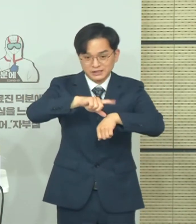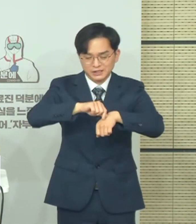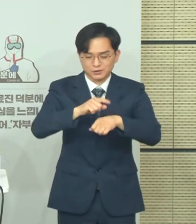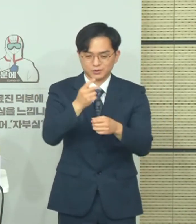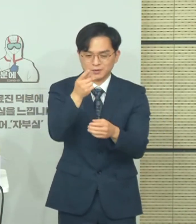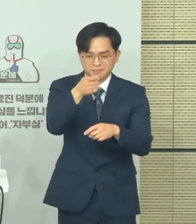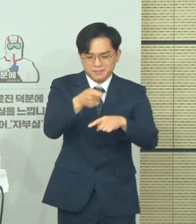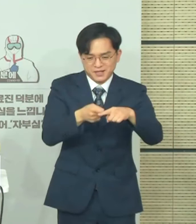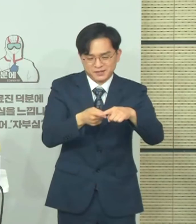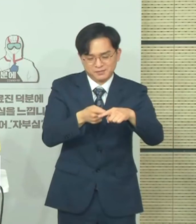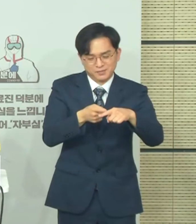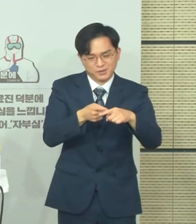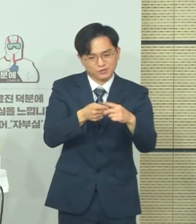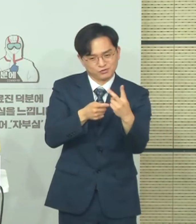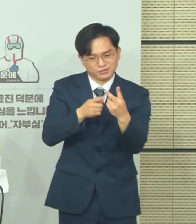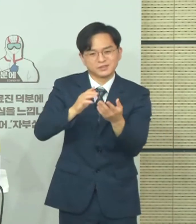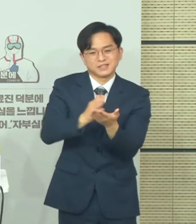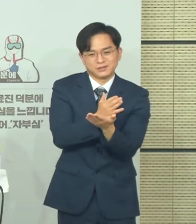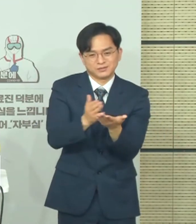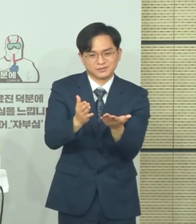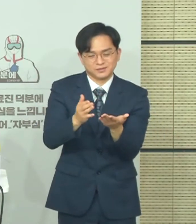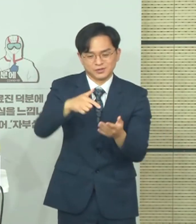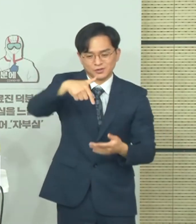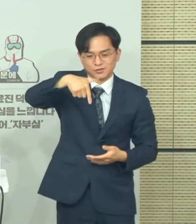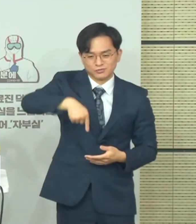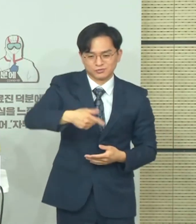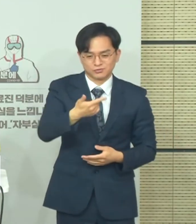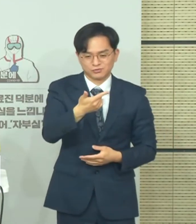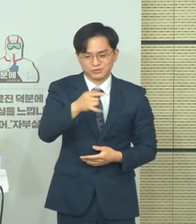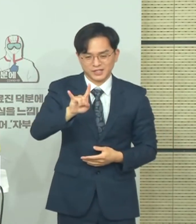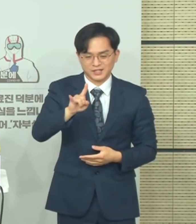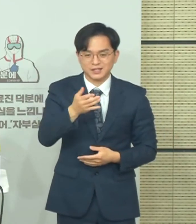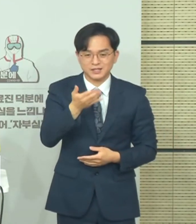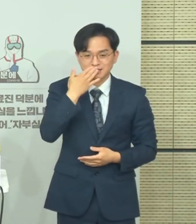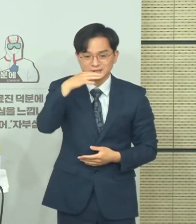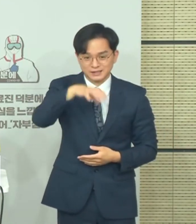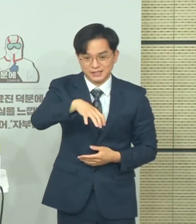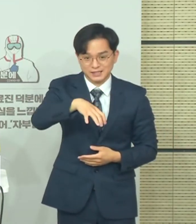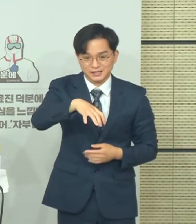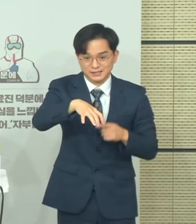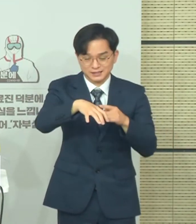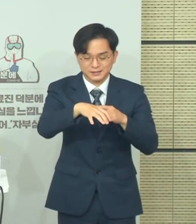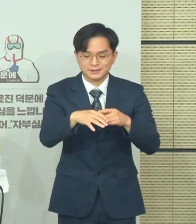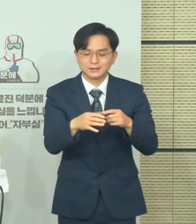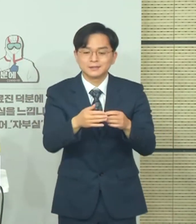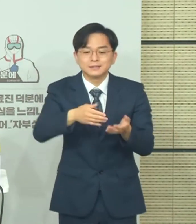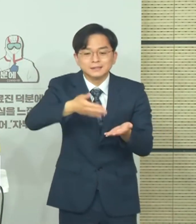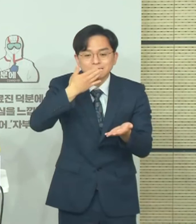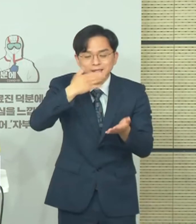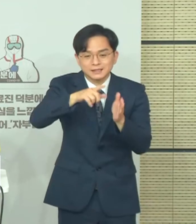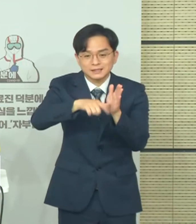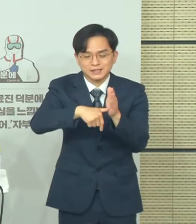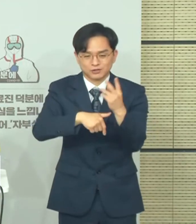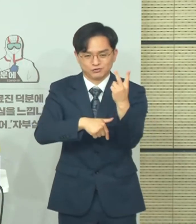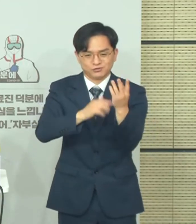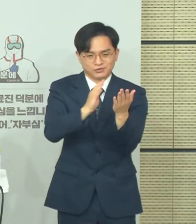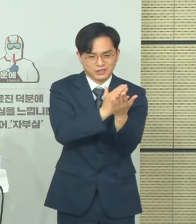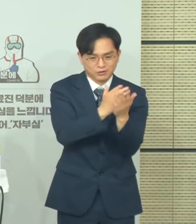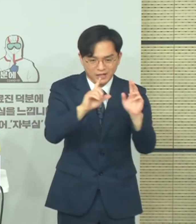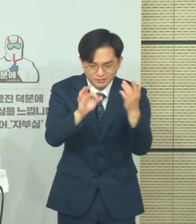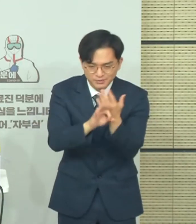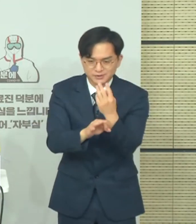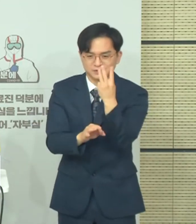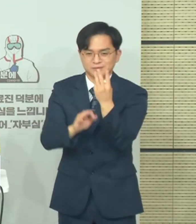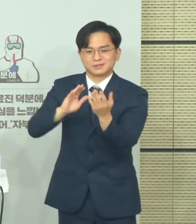나가겠습니다 구내 식당을 운영하는 사업장은 점심 시작 시간을 2 이 부재 또는 3 부대로